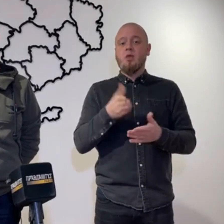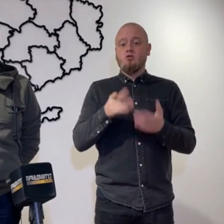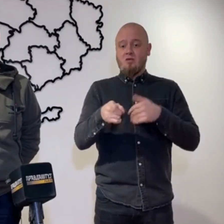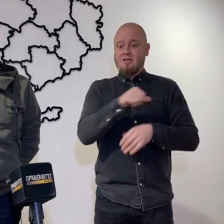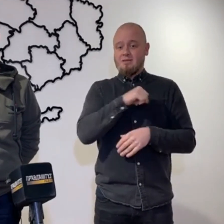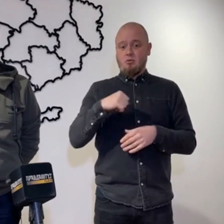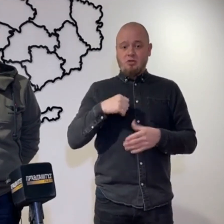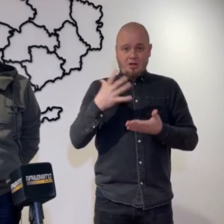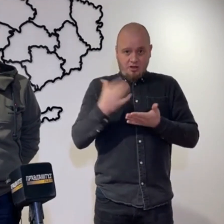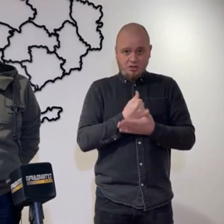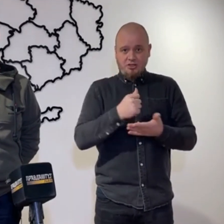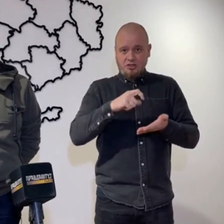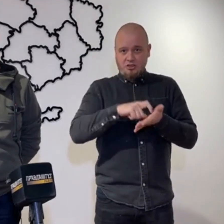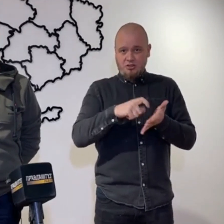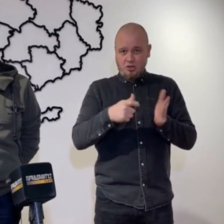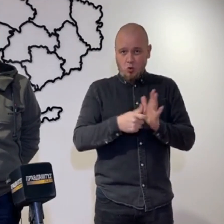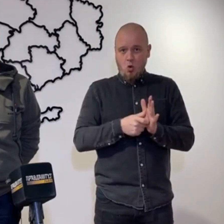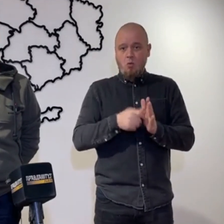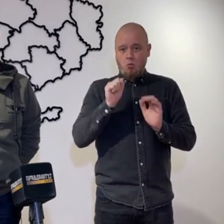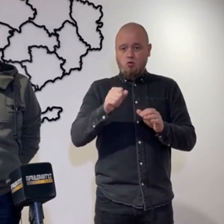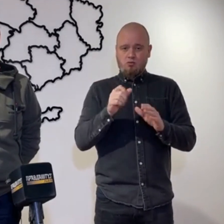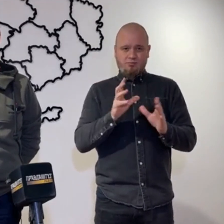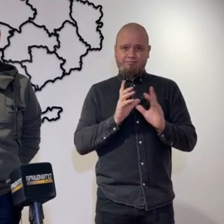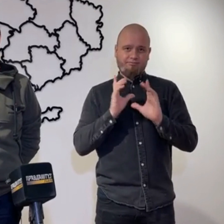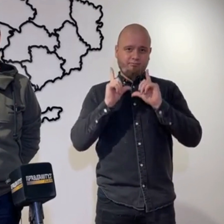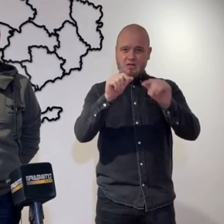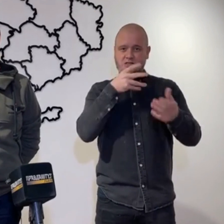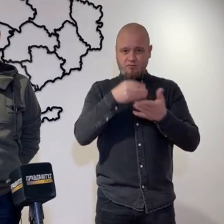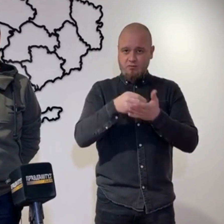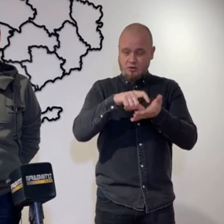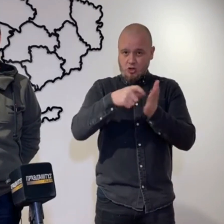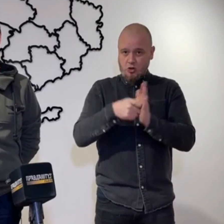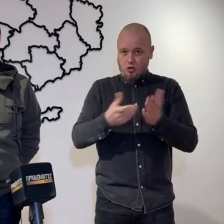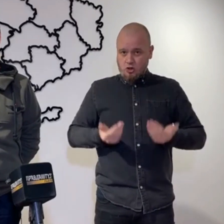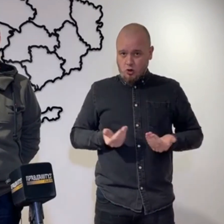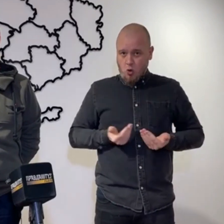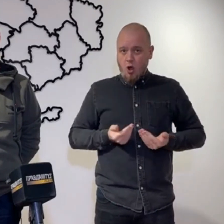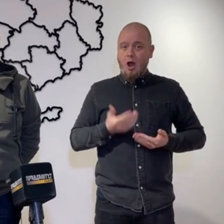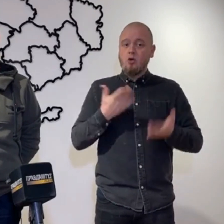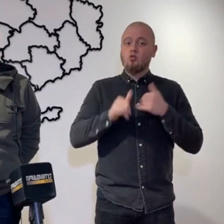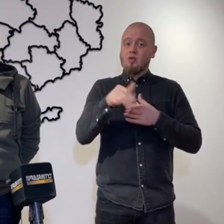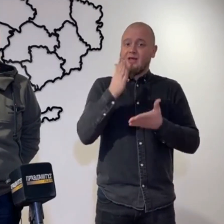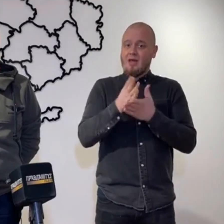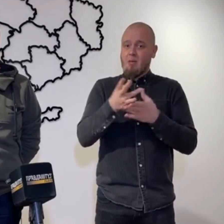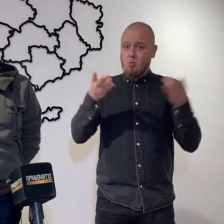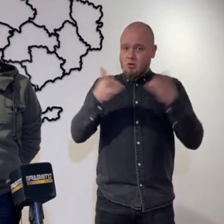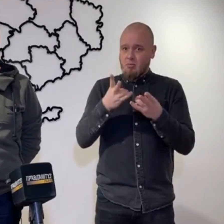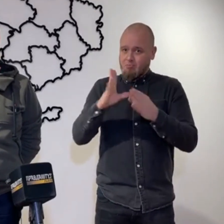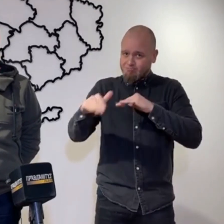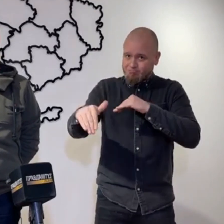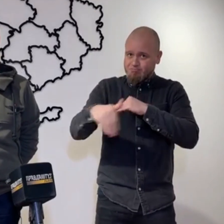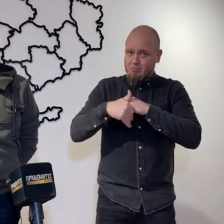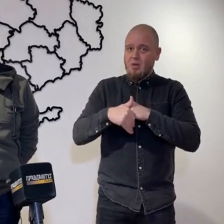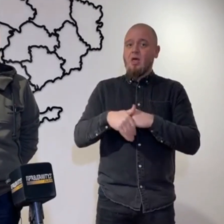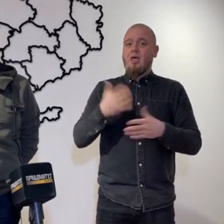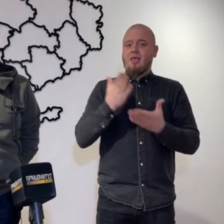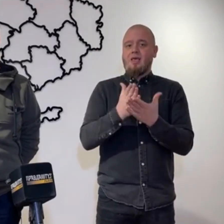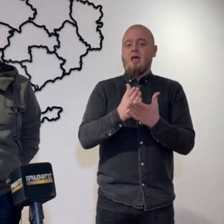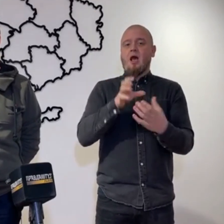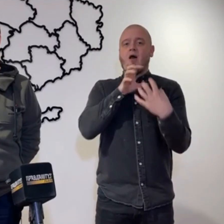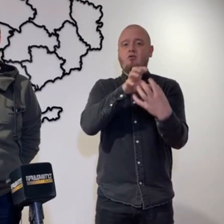якщо вони самостійно знайшли житло, вони покидають своє житло. Якщо в них є потреба поселенню, є автобуси, які